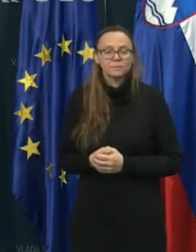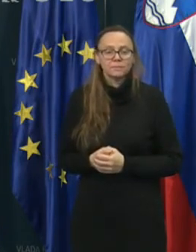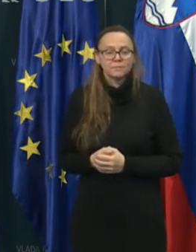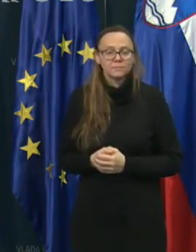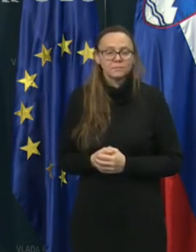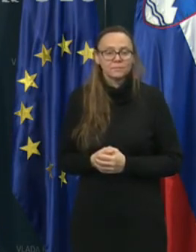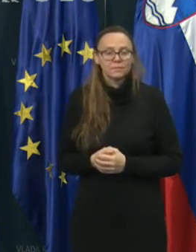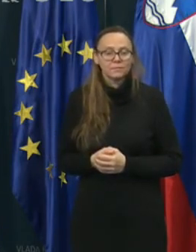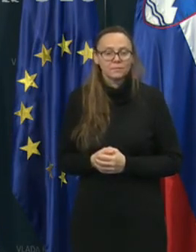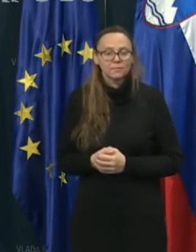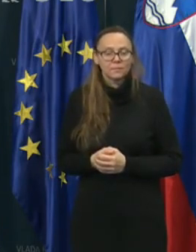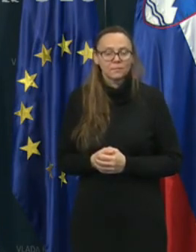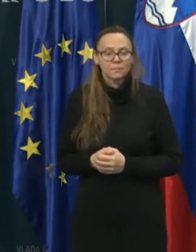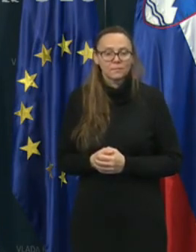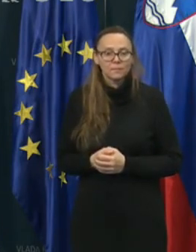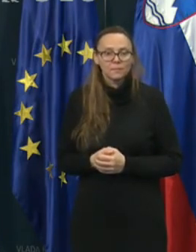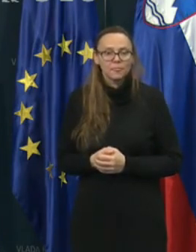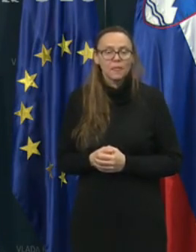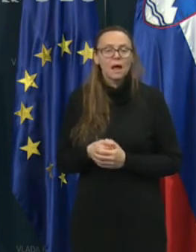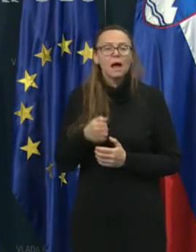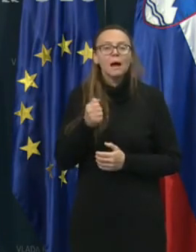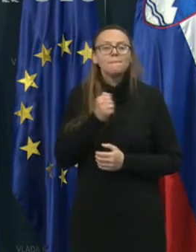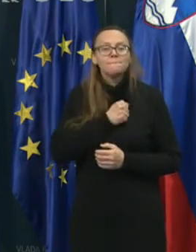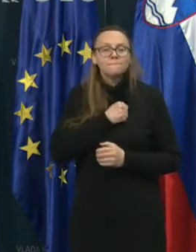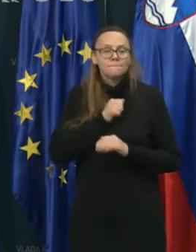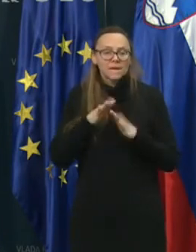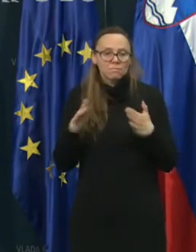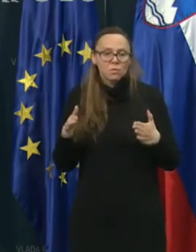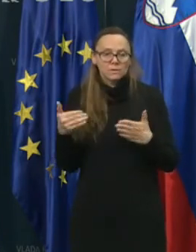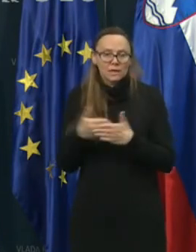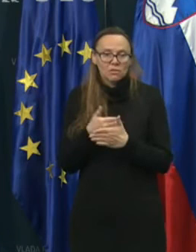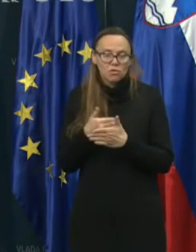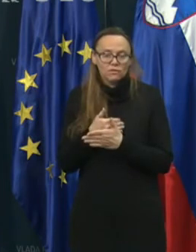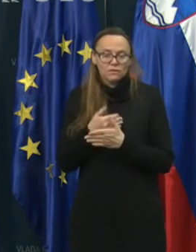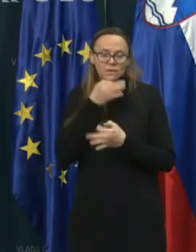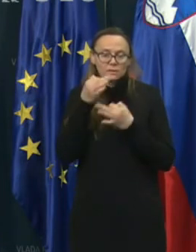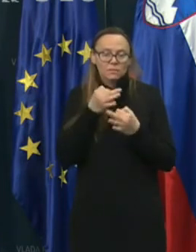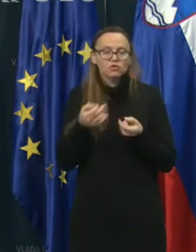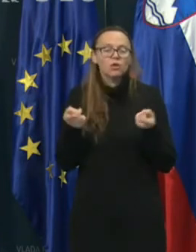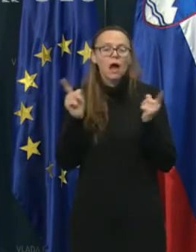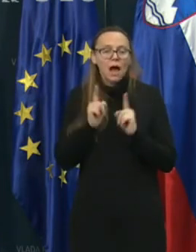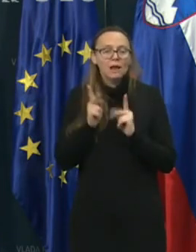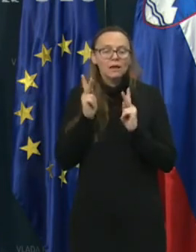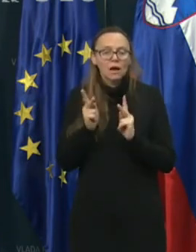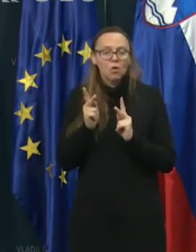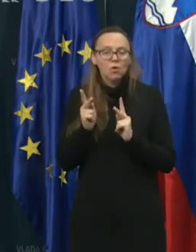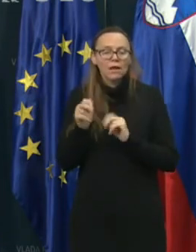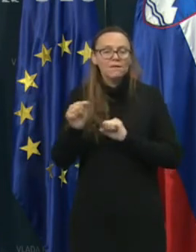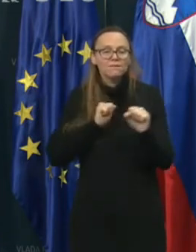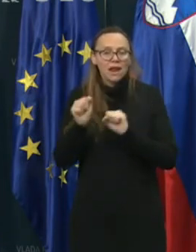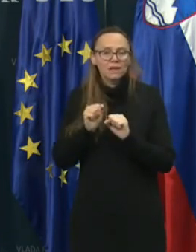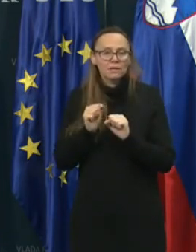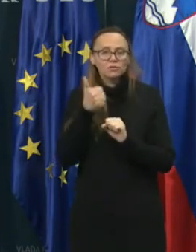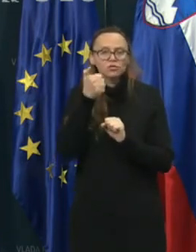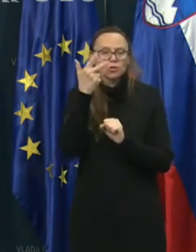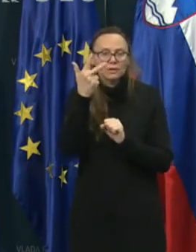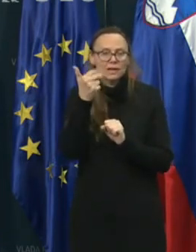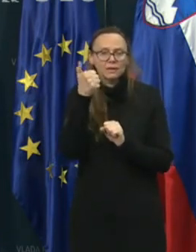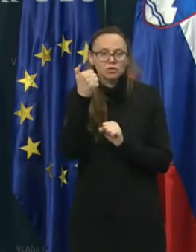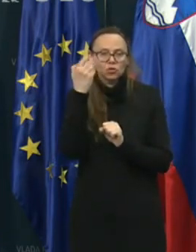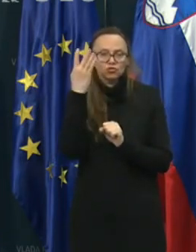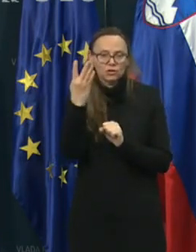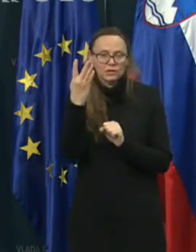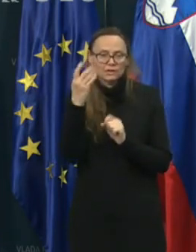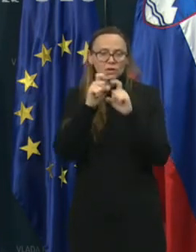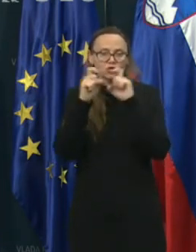iz Primorskih novic sprašuje, ali in kako je vlada amandmirala 103. in 104. člen predloga zakona o